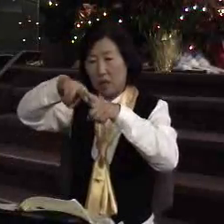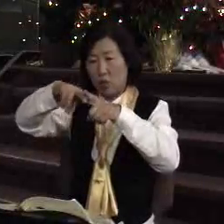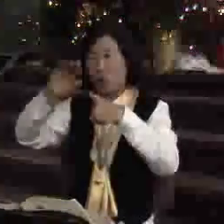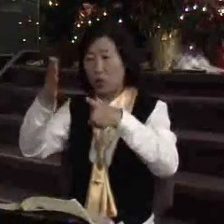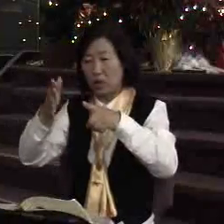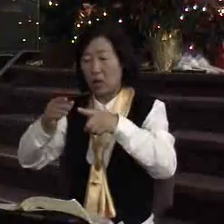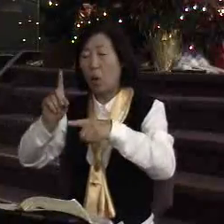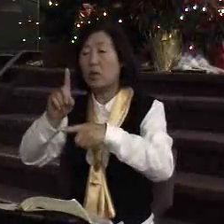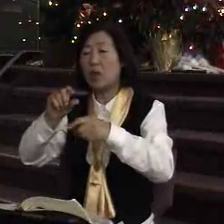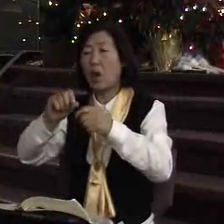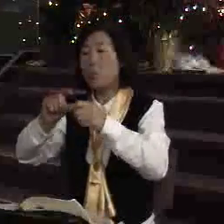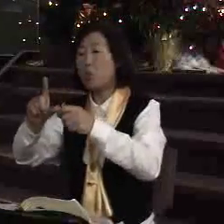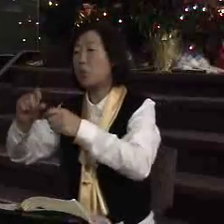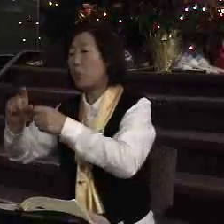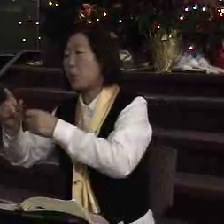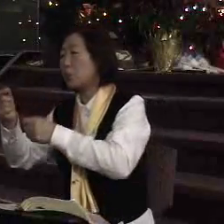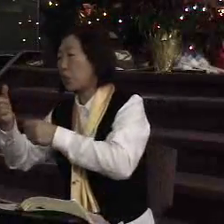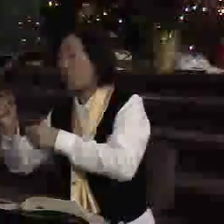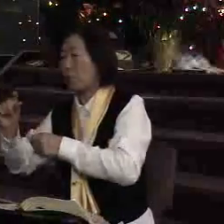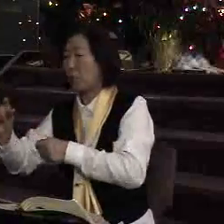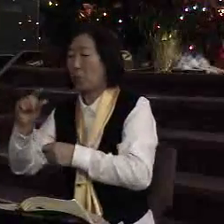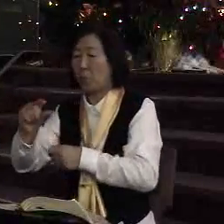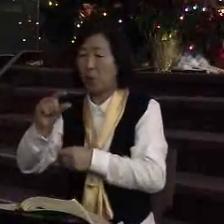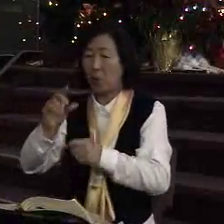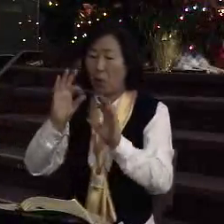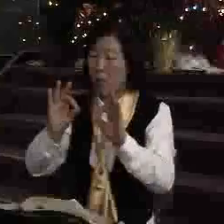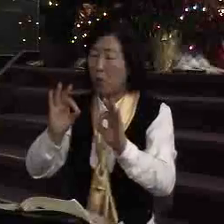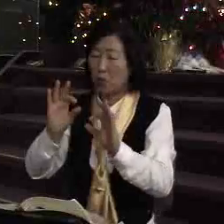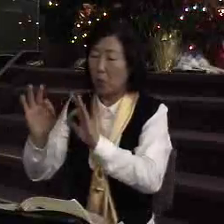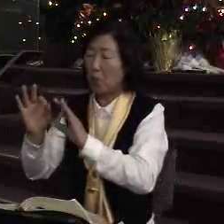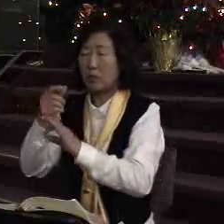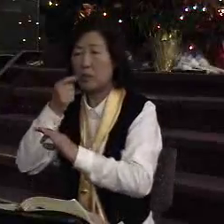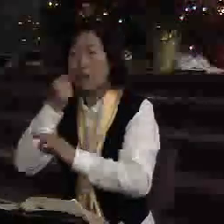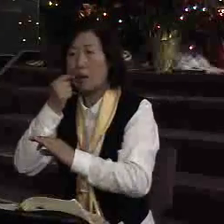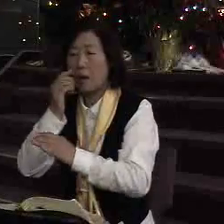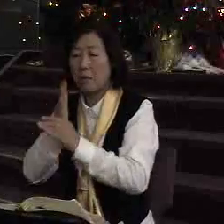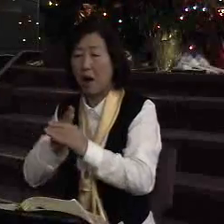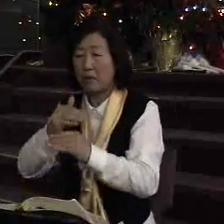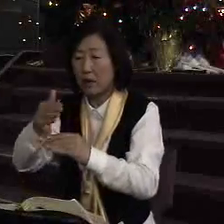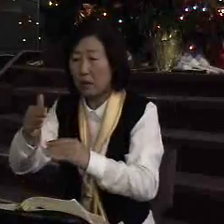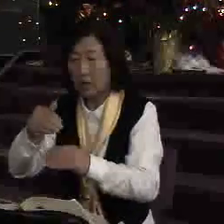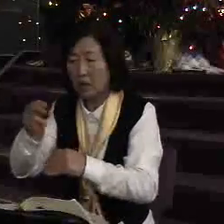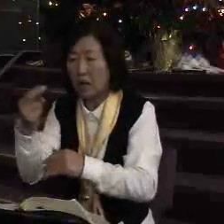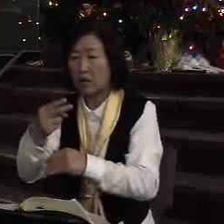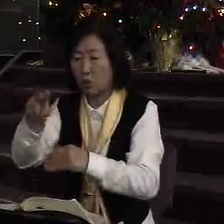어떻게 부분적으로만 갑니까? 어떻게 반 갔다가 다시 돌아옵니까?